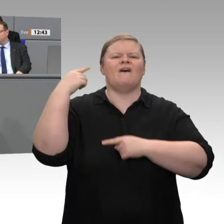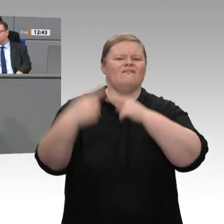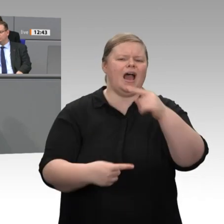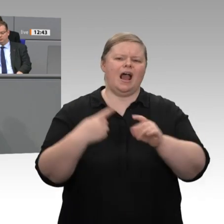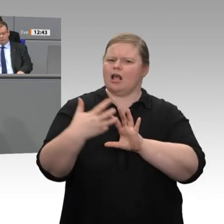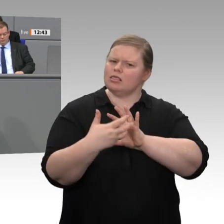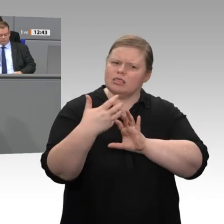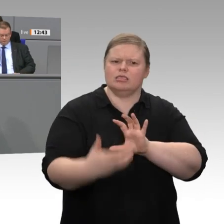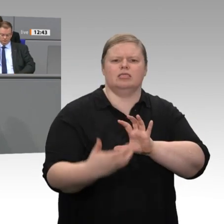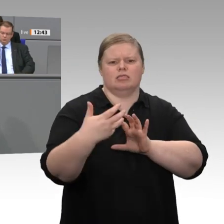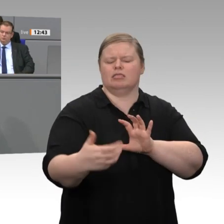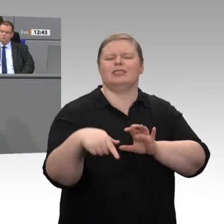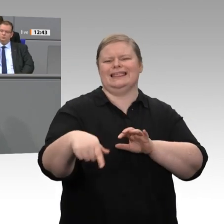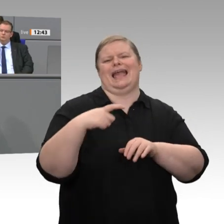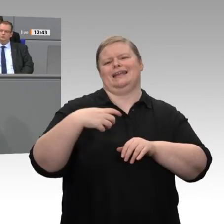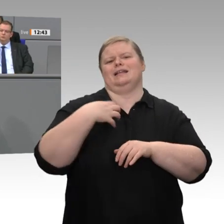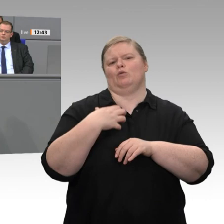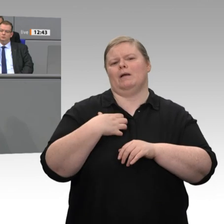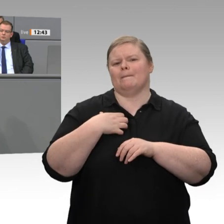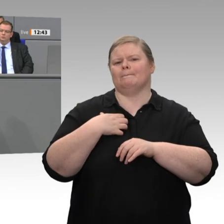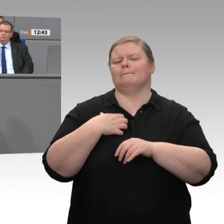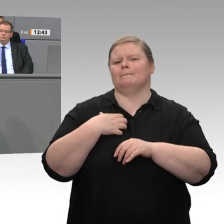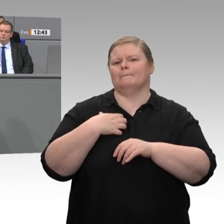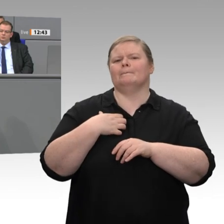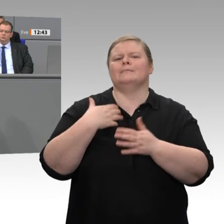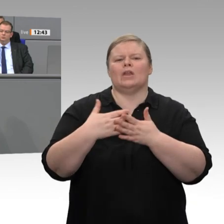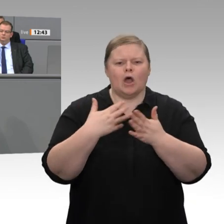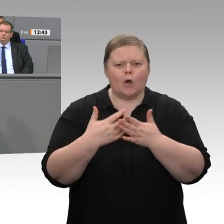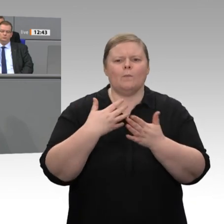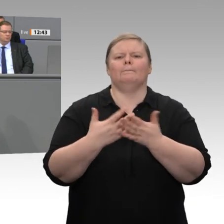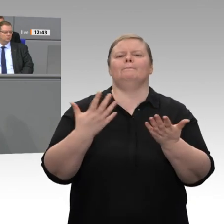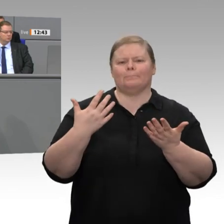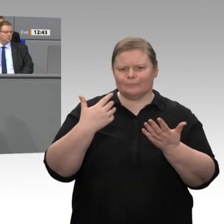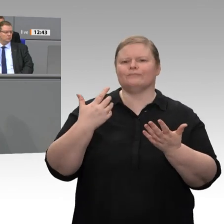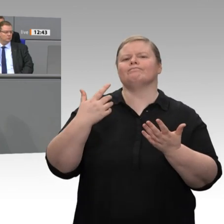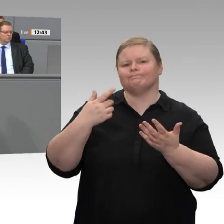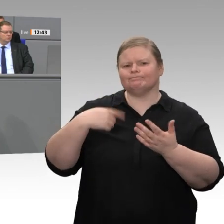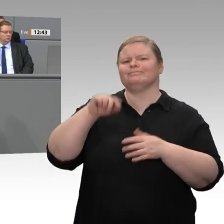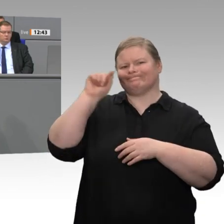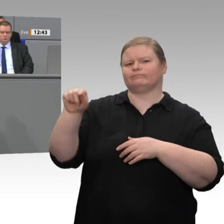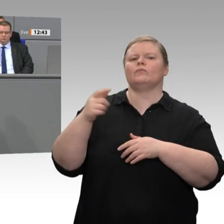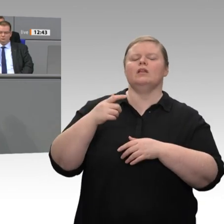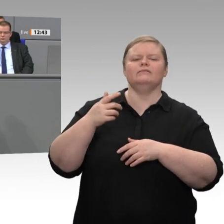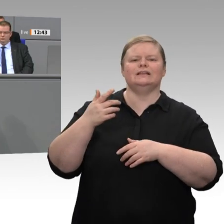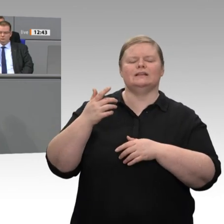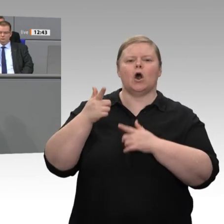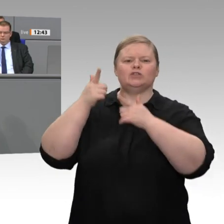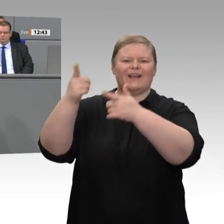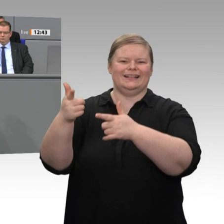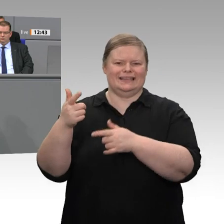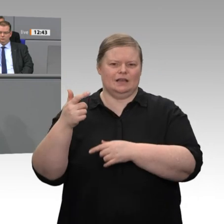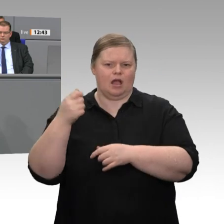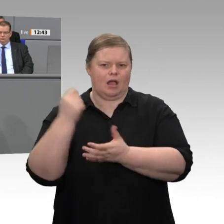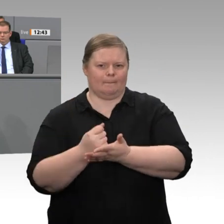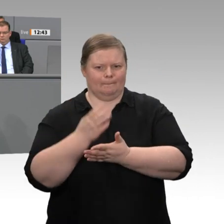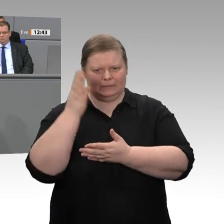nicht im Detail, aber das Auswärtige Amt stockt in den Auslandsvertretungen meines Wissens auch personell auf, um da besser die Fälle schneller behandeln